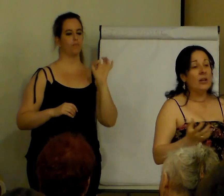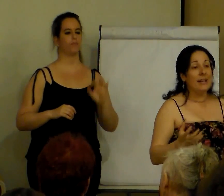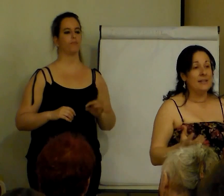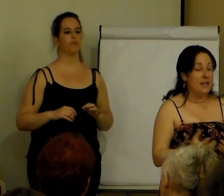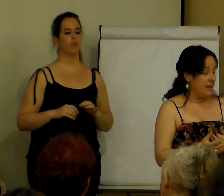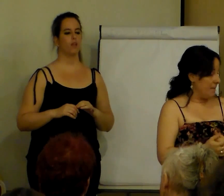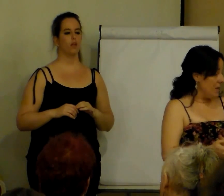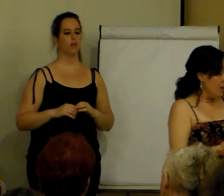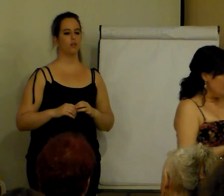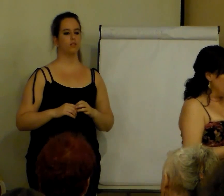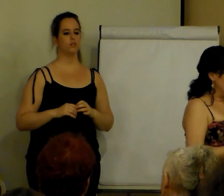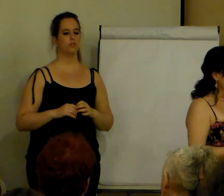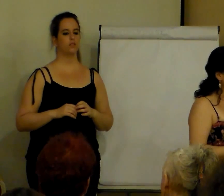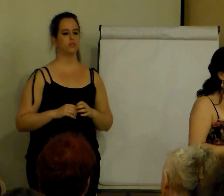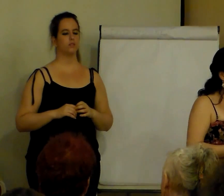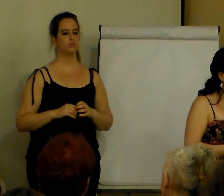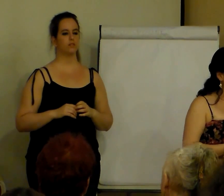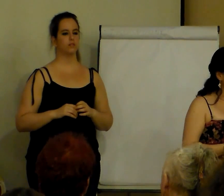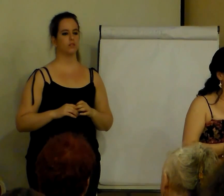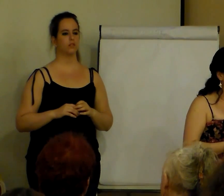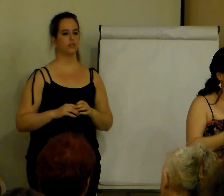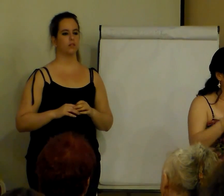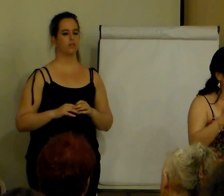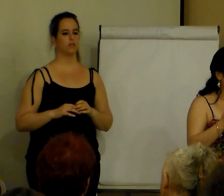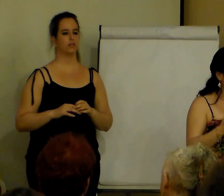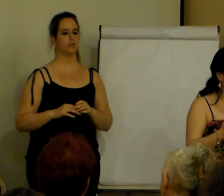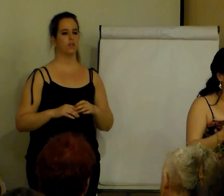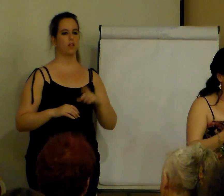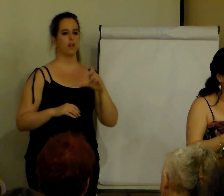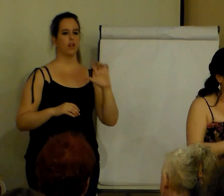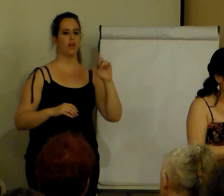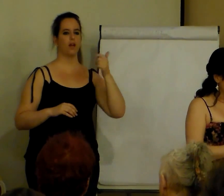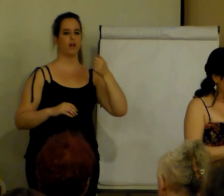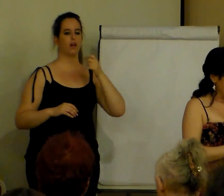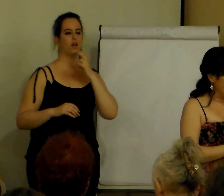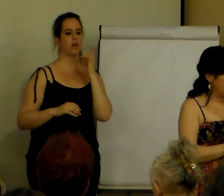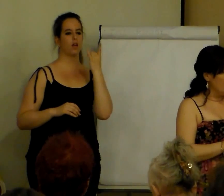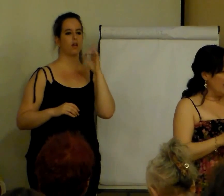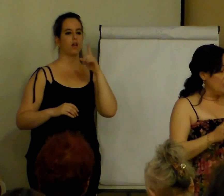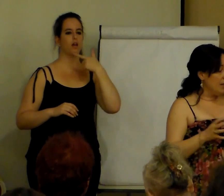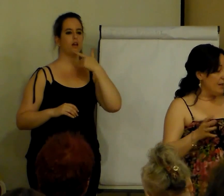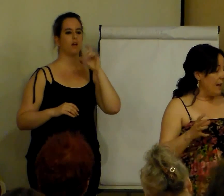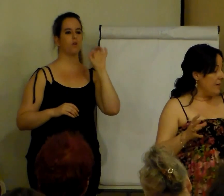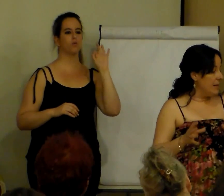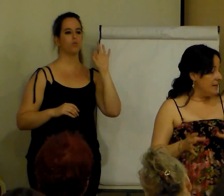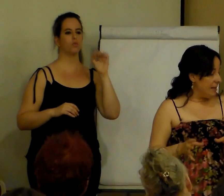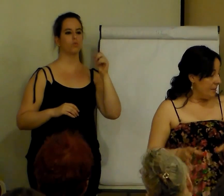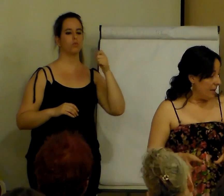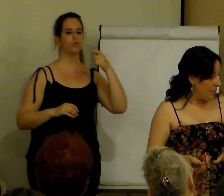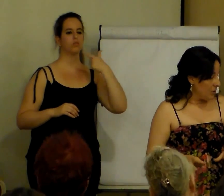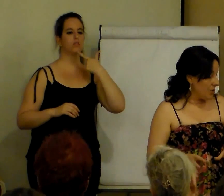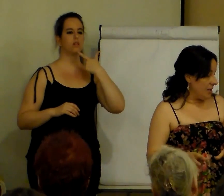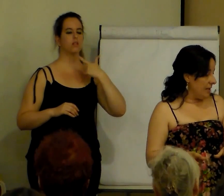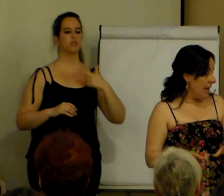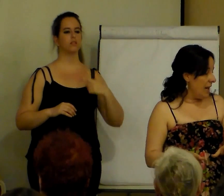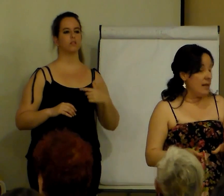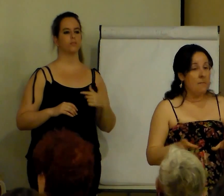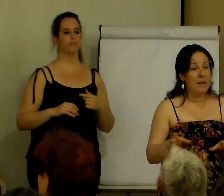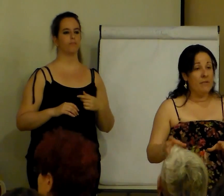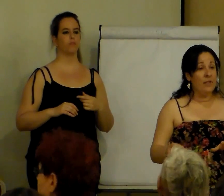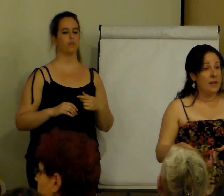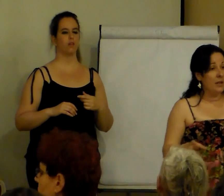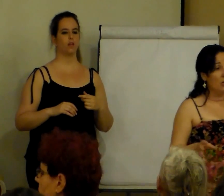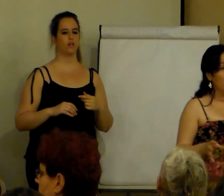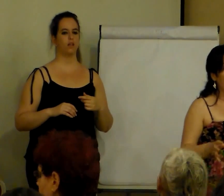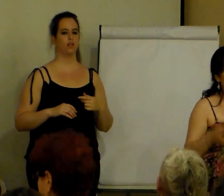se vieron que existen. Bueno, dentro de las causas, primero las voy a nombrar, que son causas a nivel del sistema nervioso central